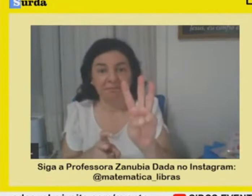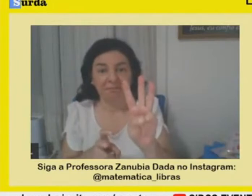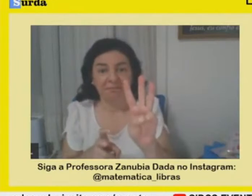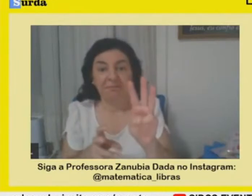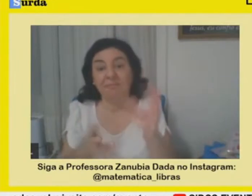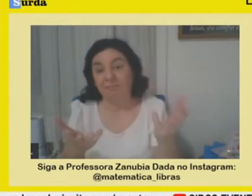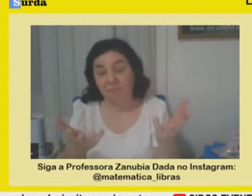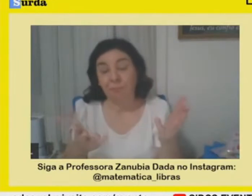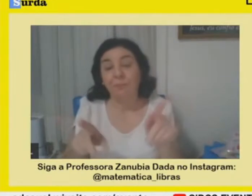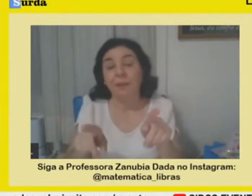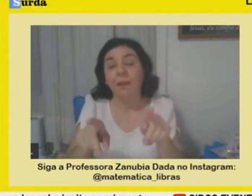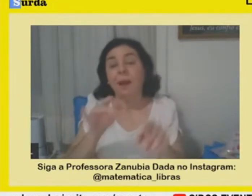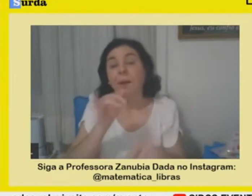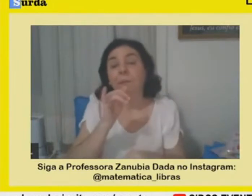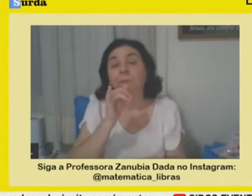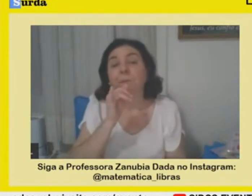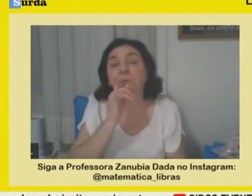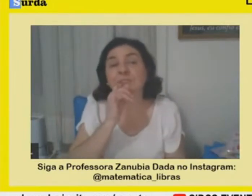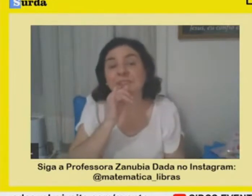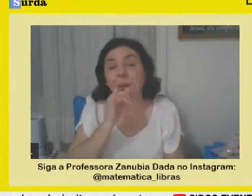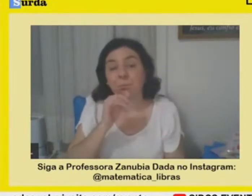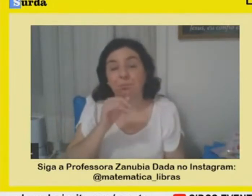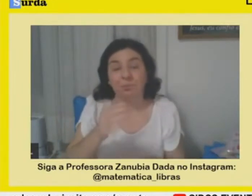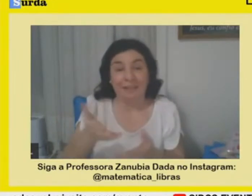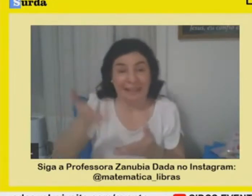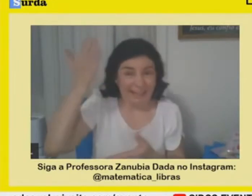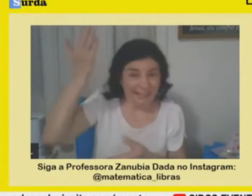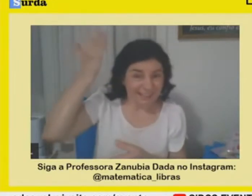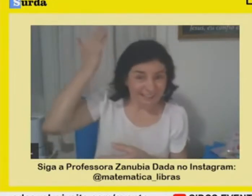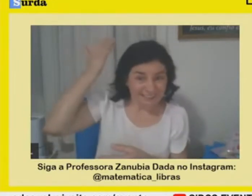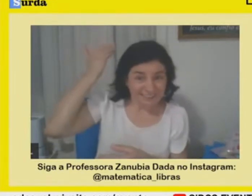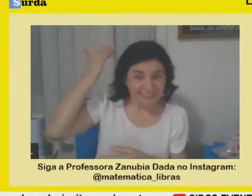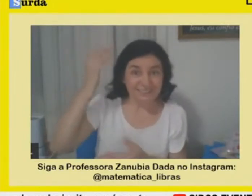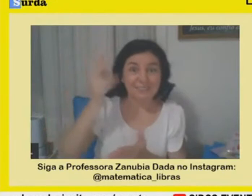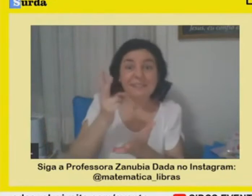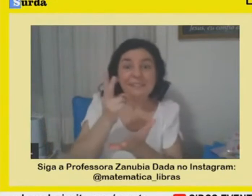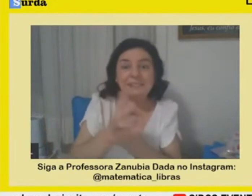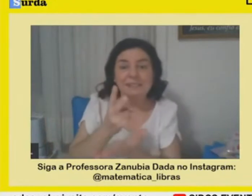O meu é assim. Então, cada um vai fazer do seu jeito.